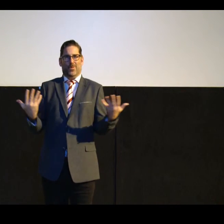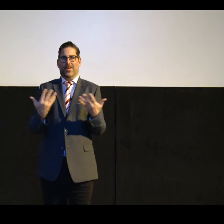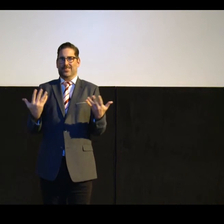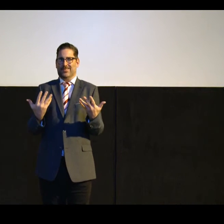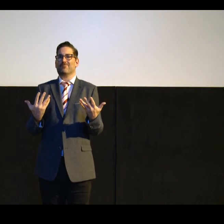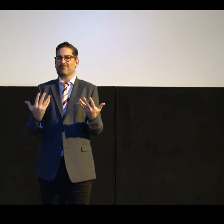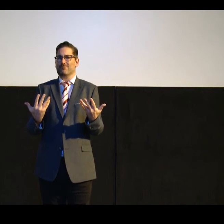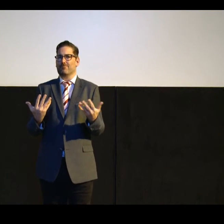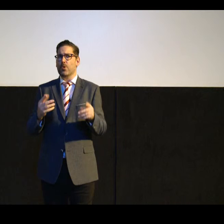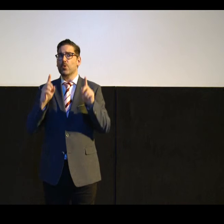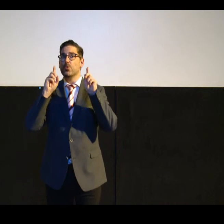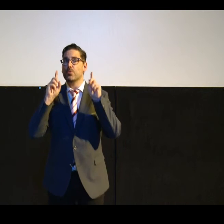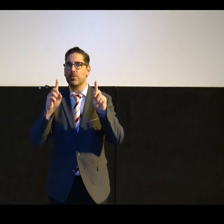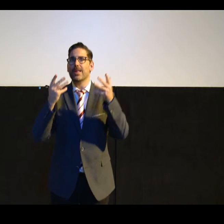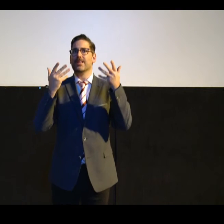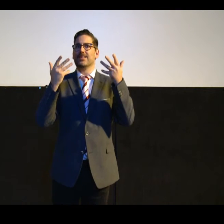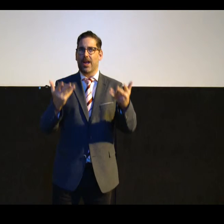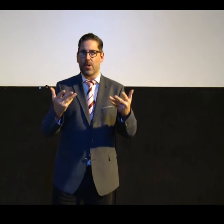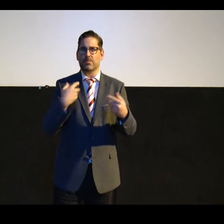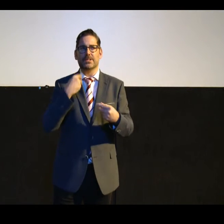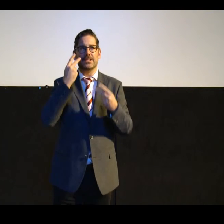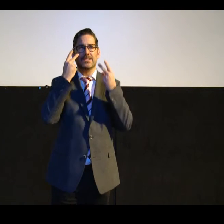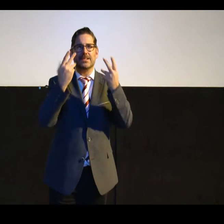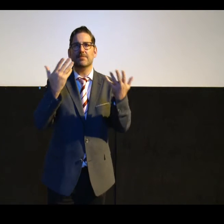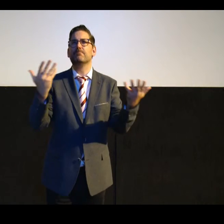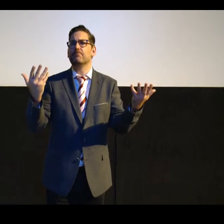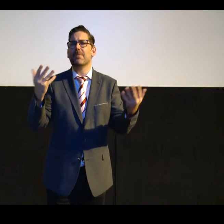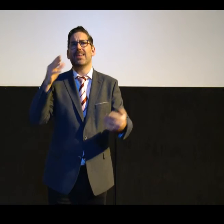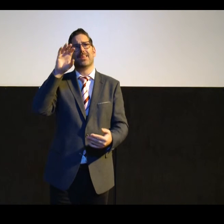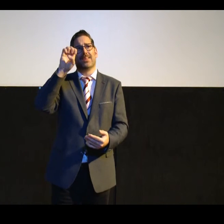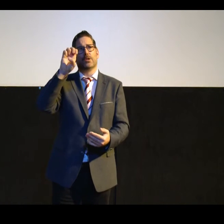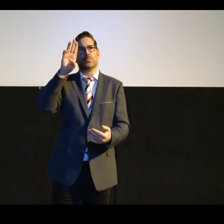de las asociaciones para ver cómo implementamos esas medidas que se han aprobado.